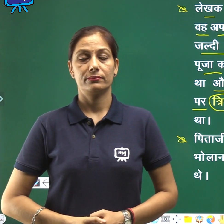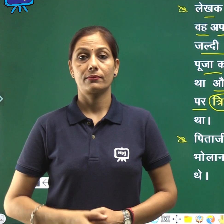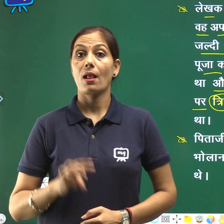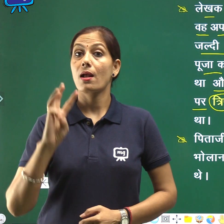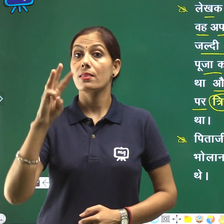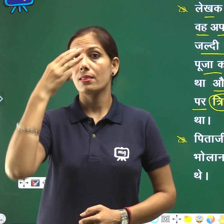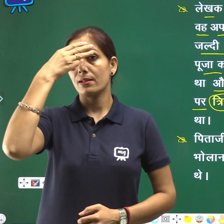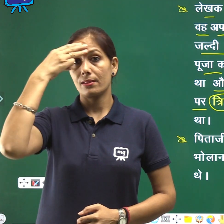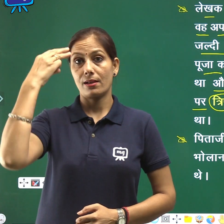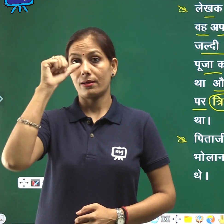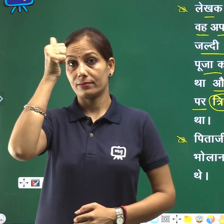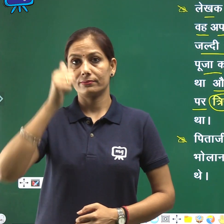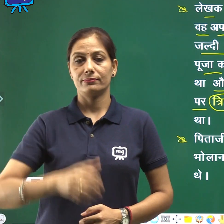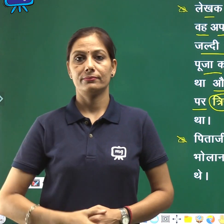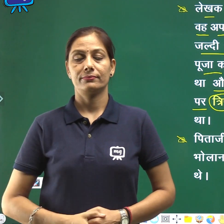3 तिलक